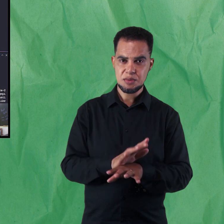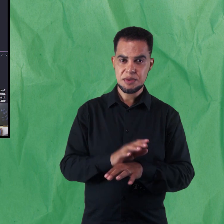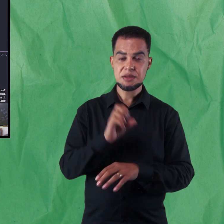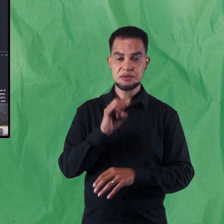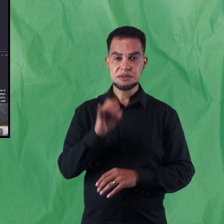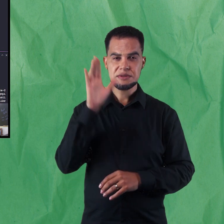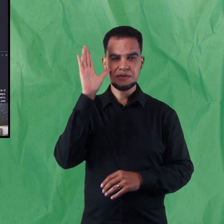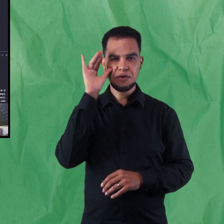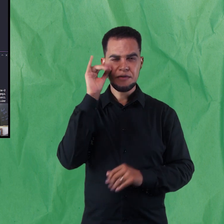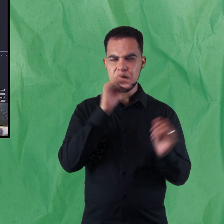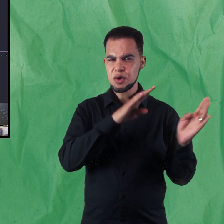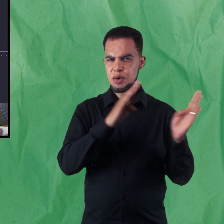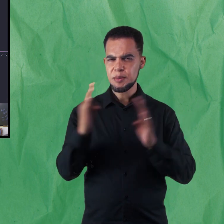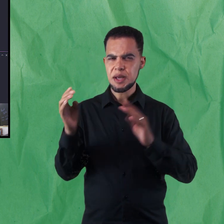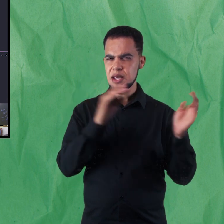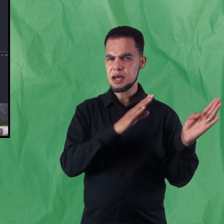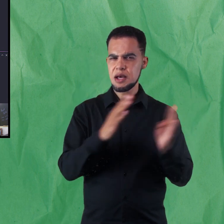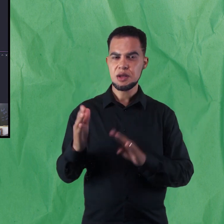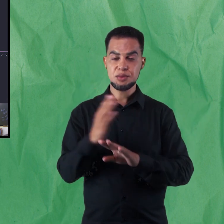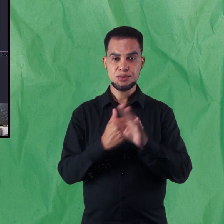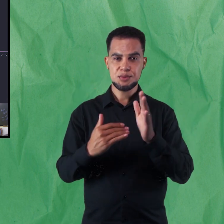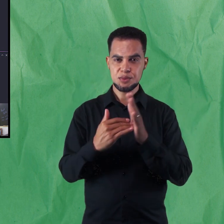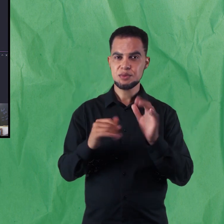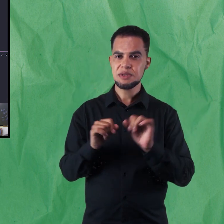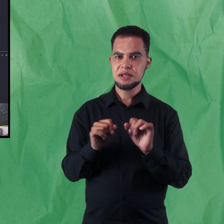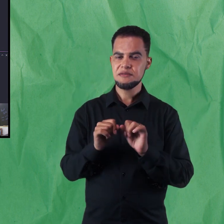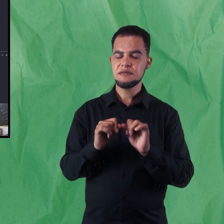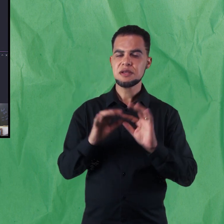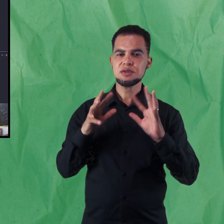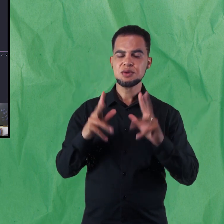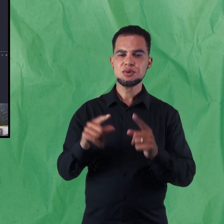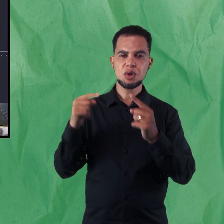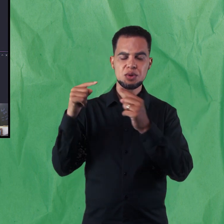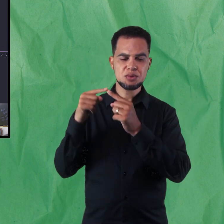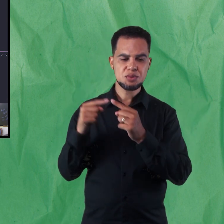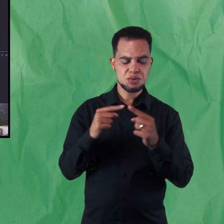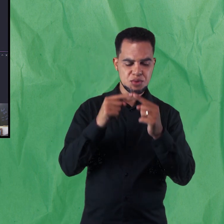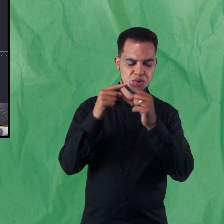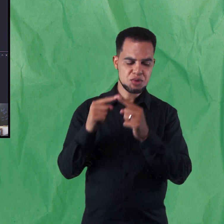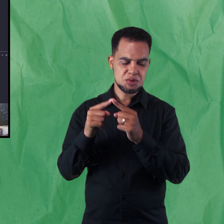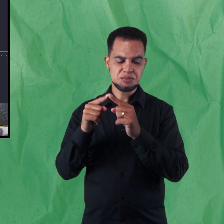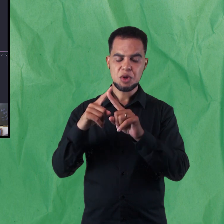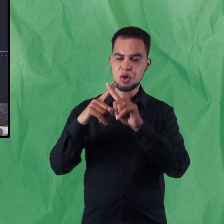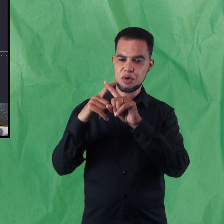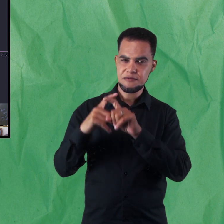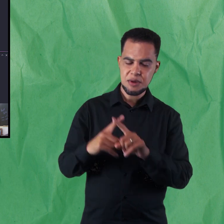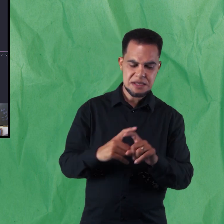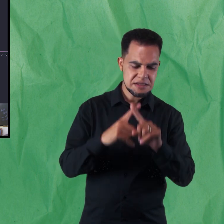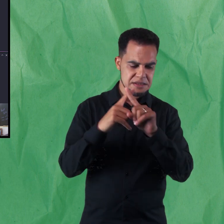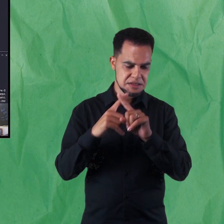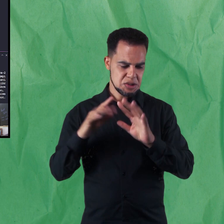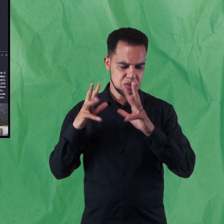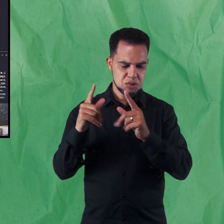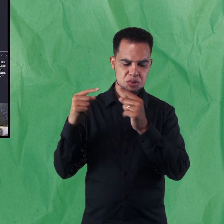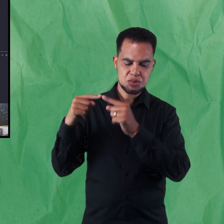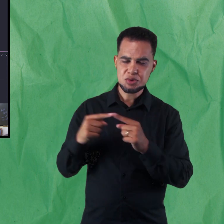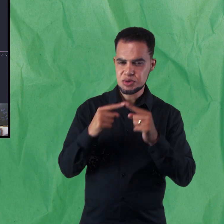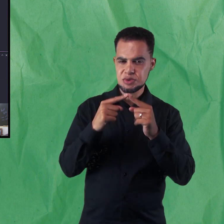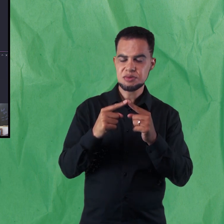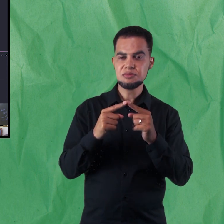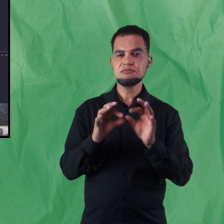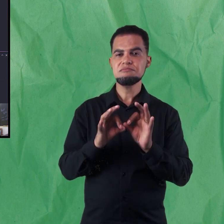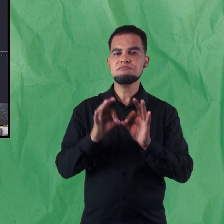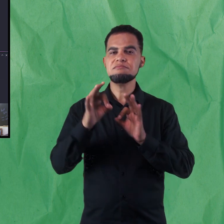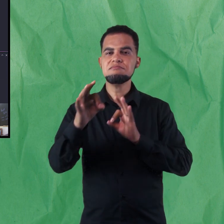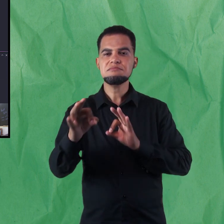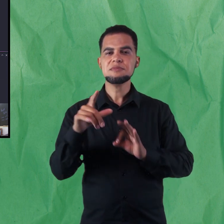aqui. Se vocês forem acompanhando tudo que ele faz, né? Todo tipo de configuração, de